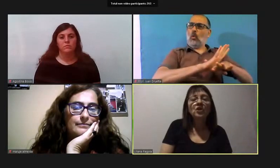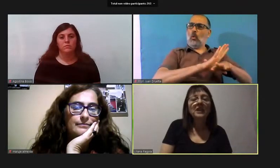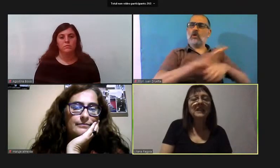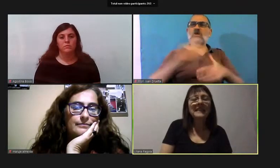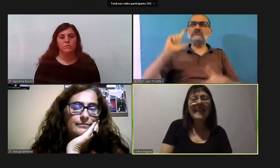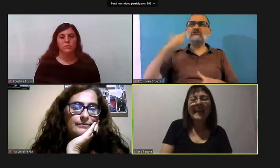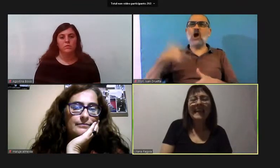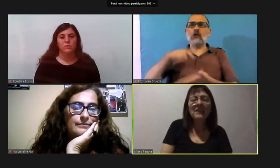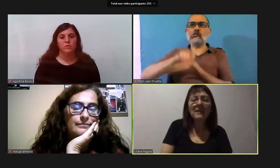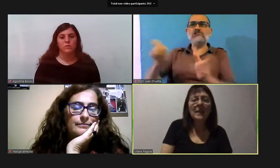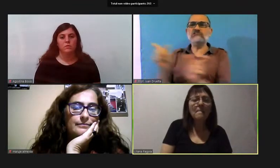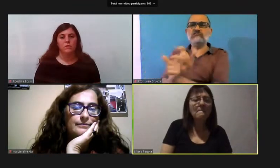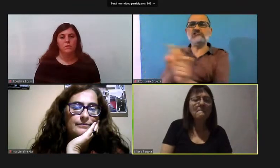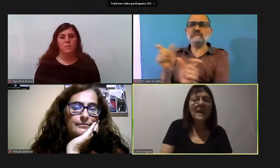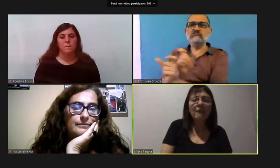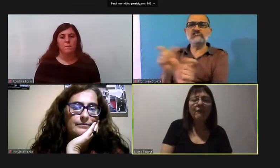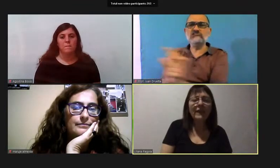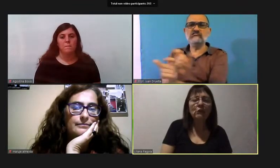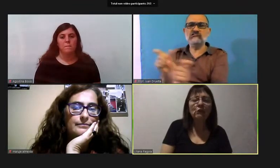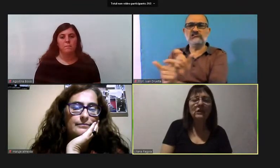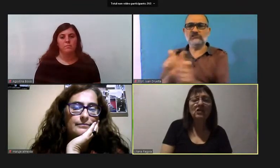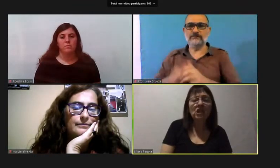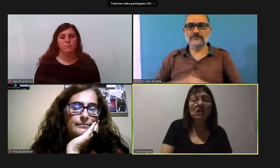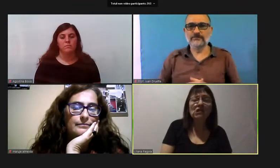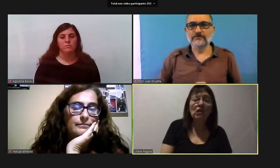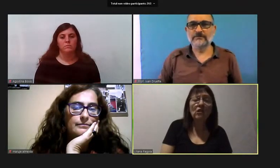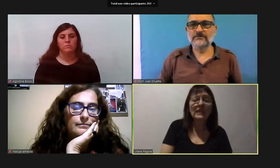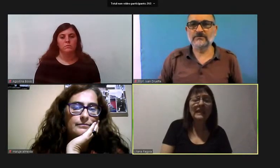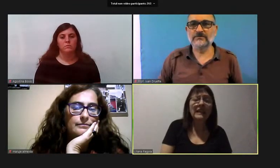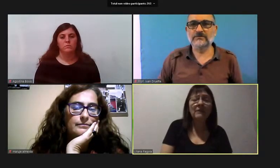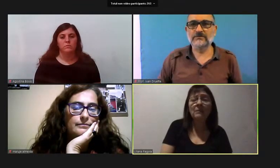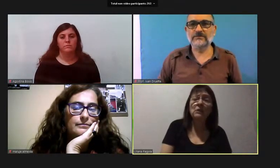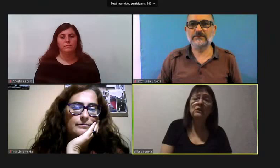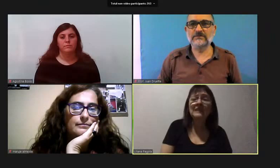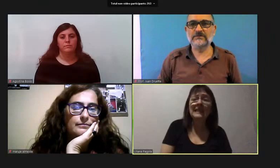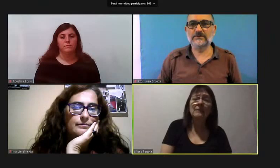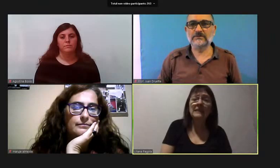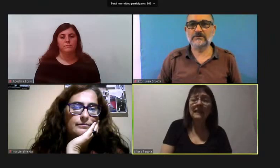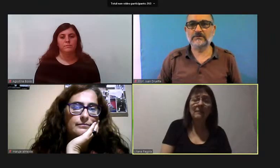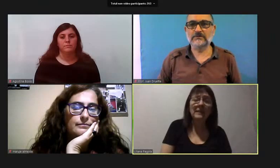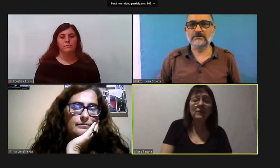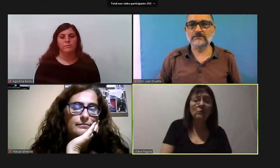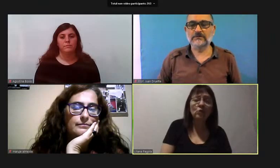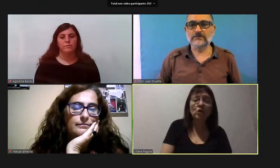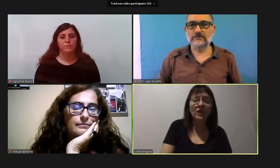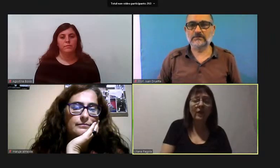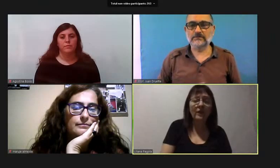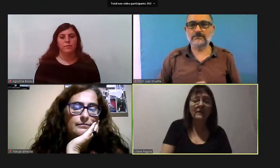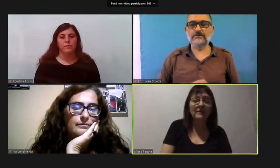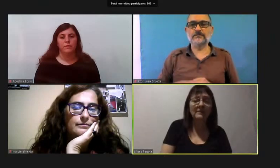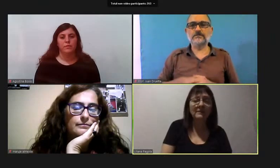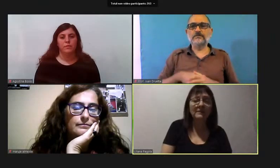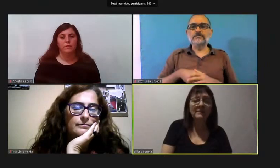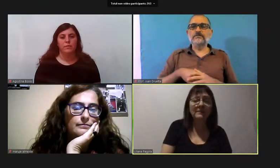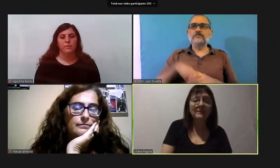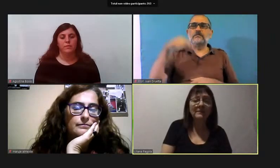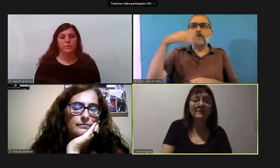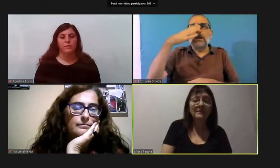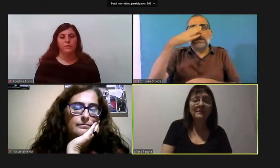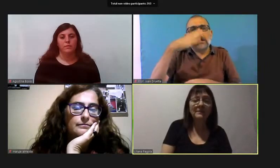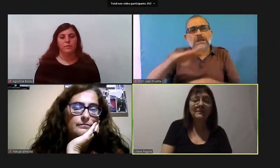los oyentes escriben perfecto y nosotros los sordos escribimos gramaticalmente con muchos errores.